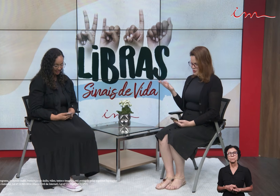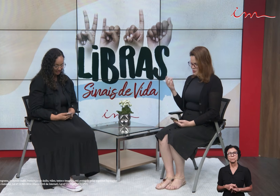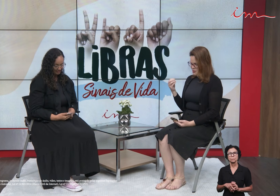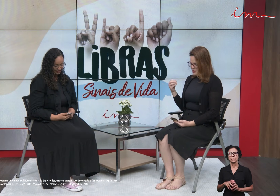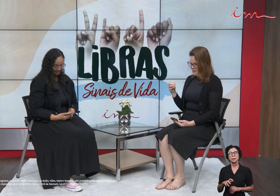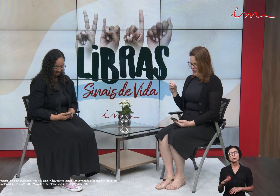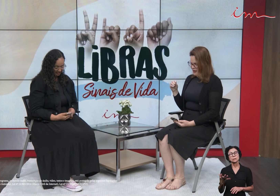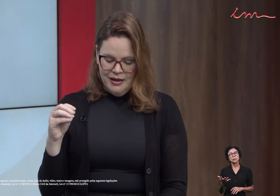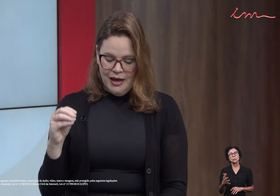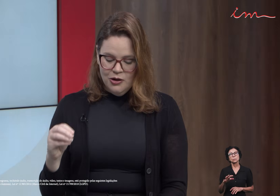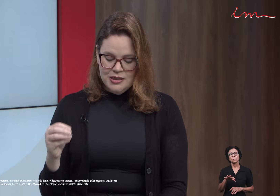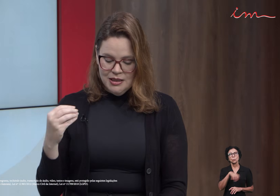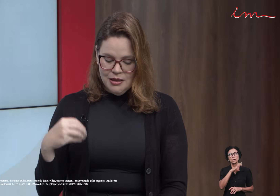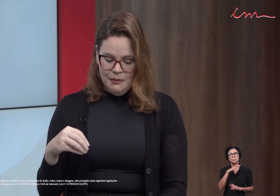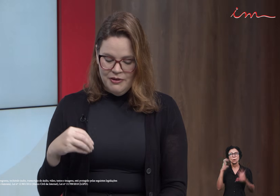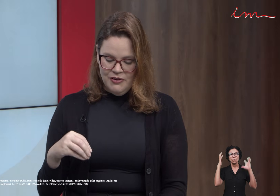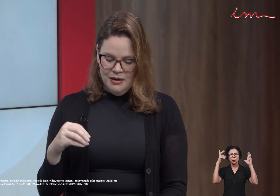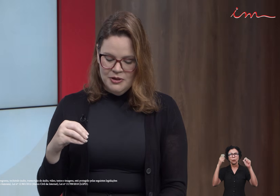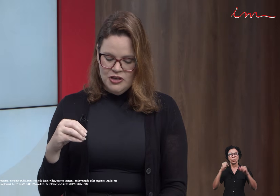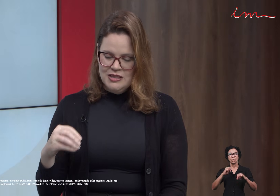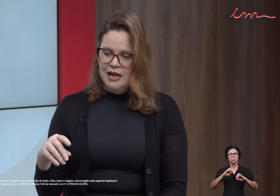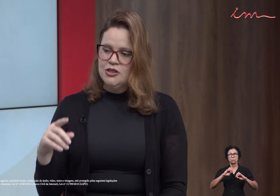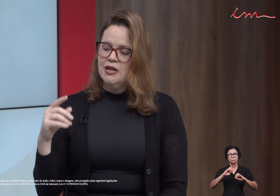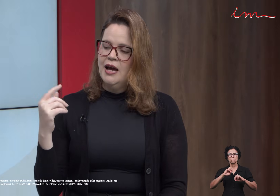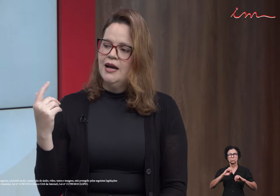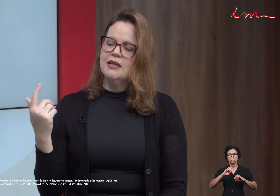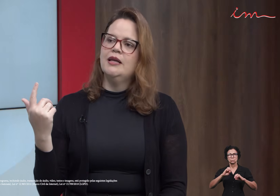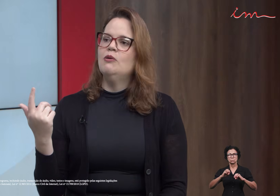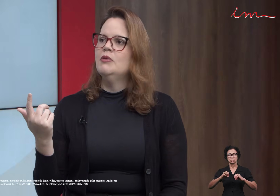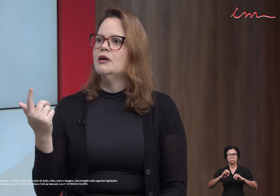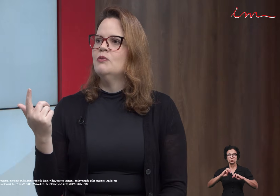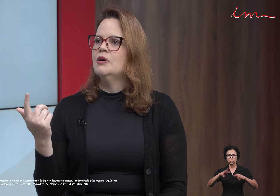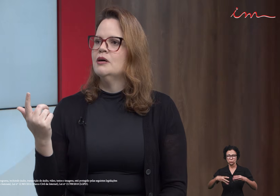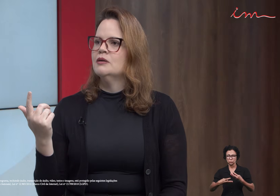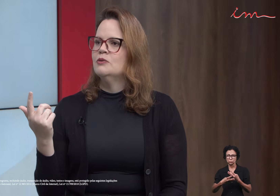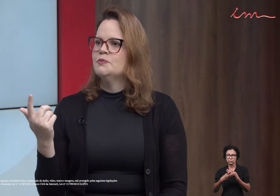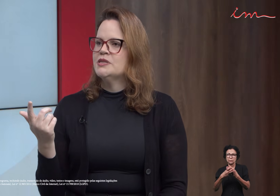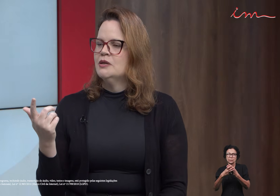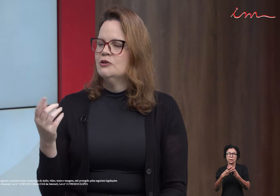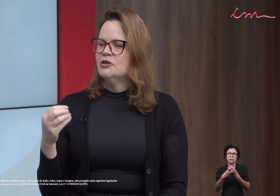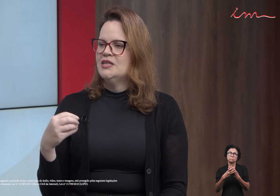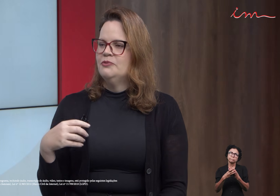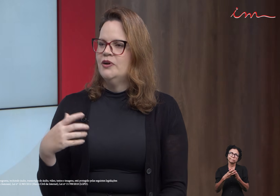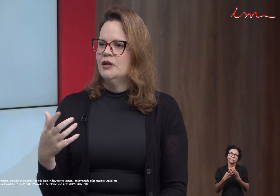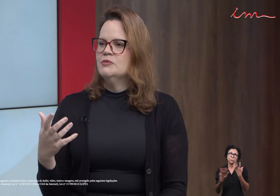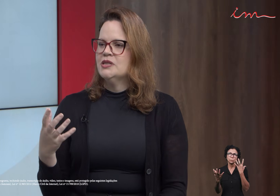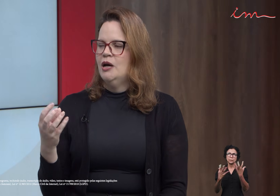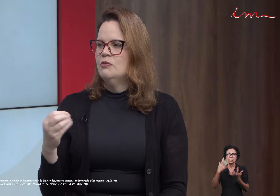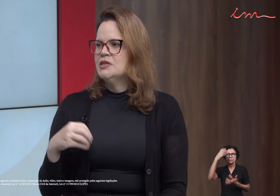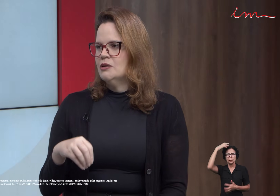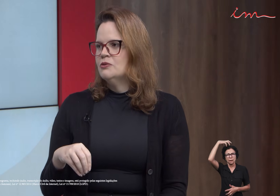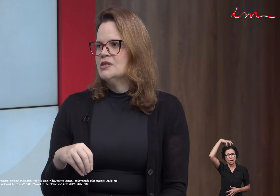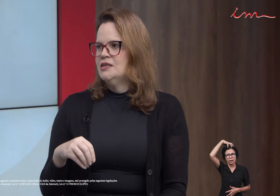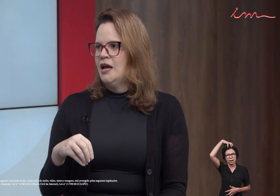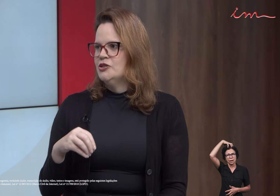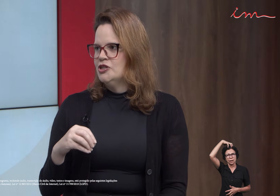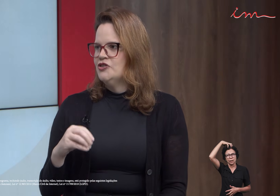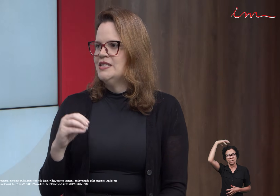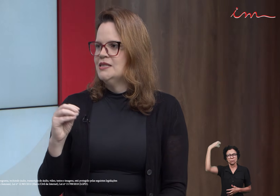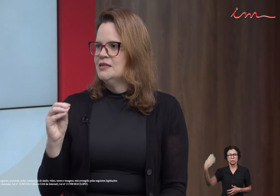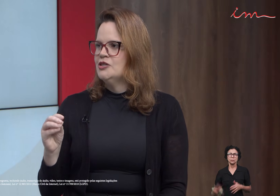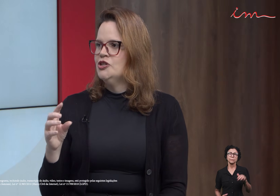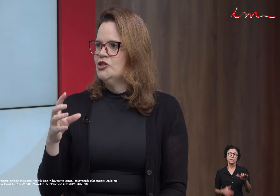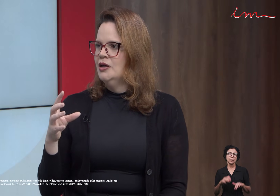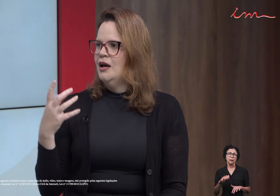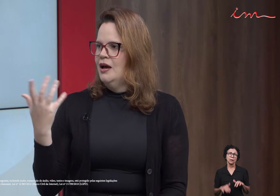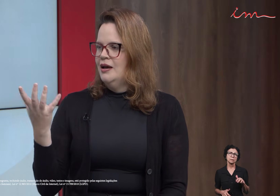Senhor Sim. Jesus, e aí logo em seguida também fala majestade. É até uma opção que nós sempre falamos, que é a omissão consciente. Às